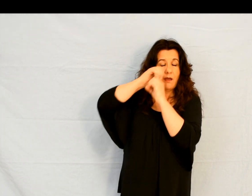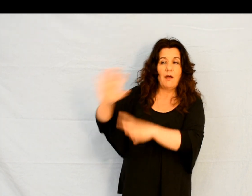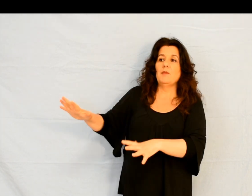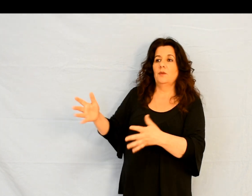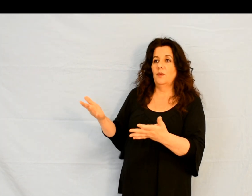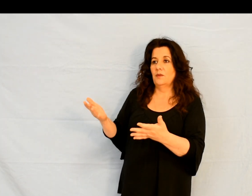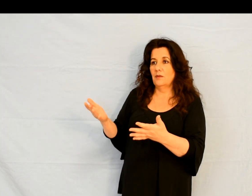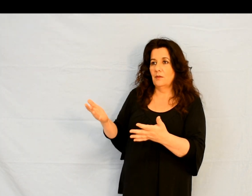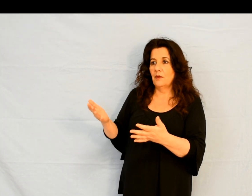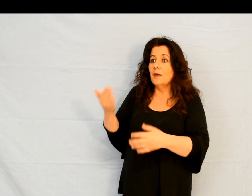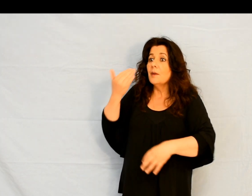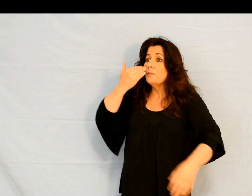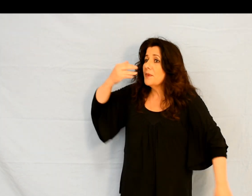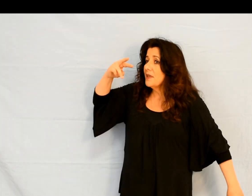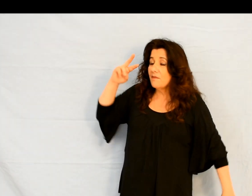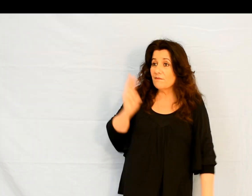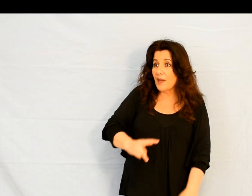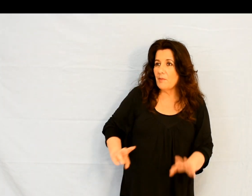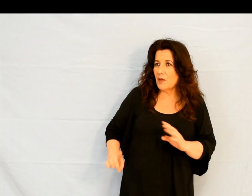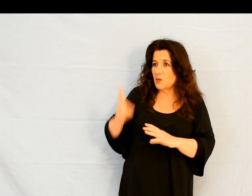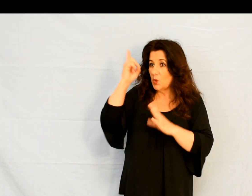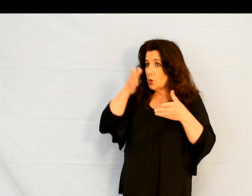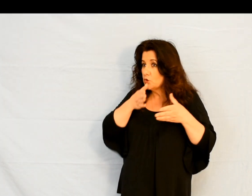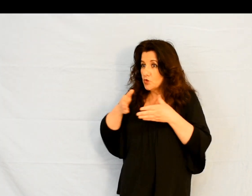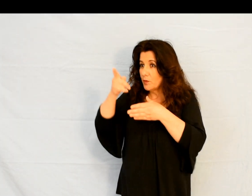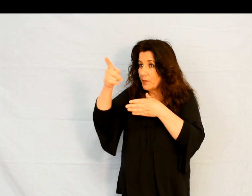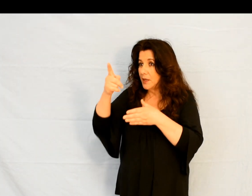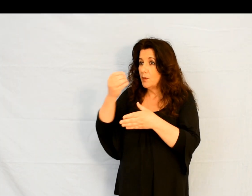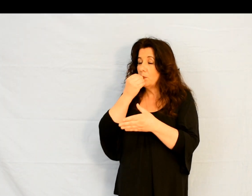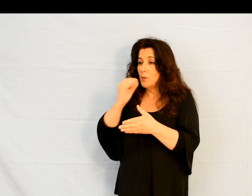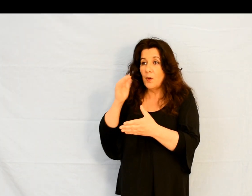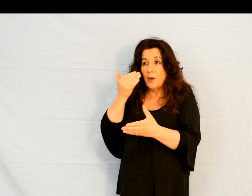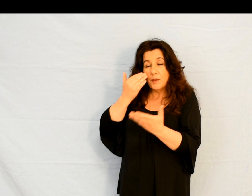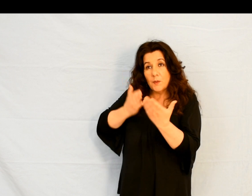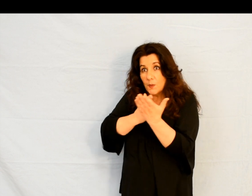Dieu, tu vivrais dans la paix pour toujours.